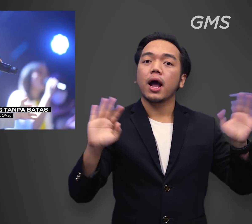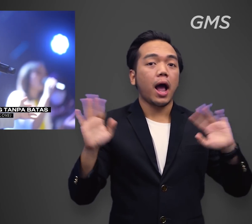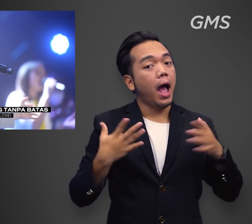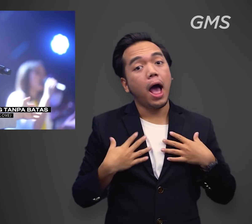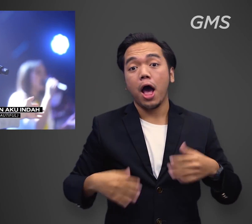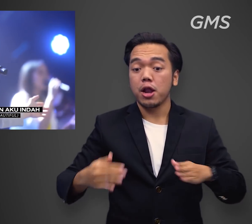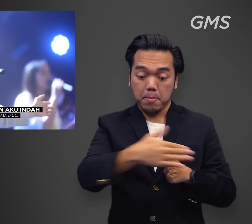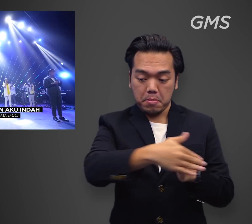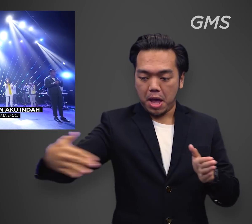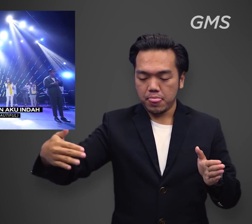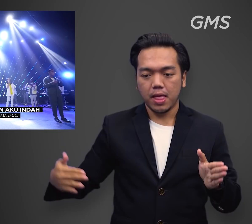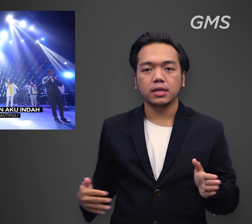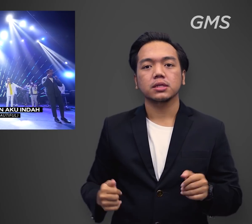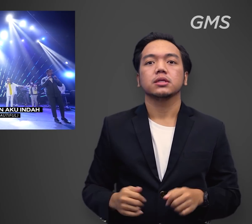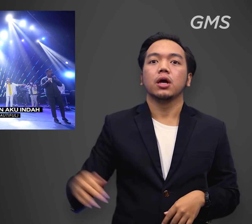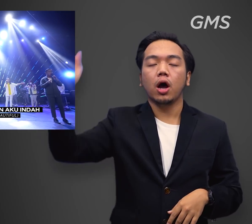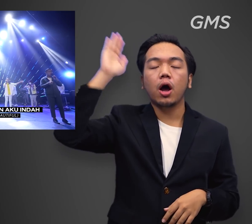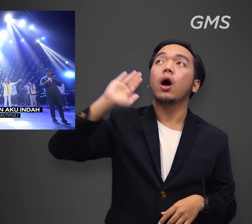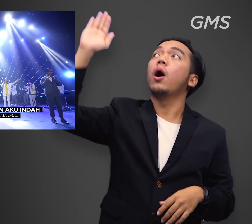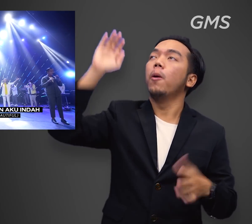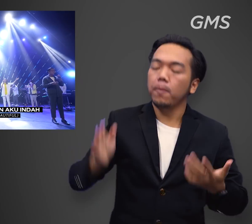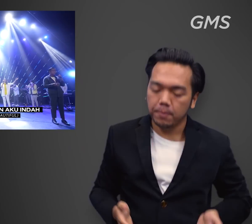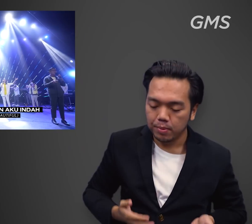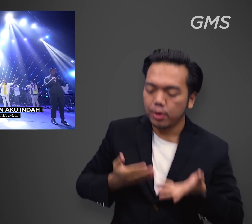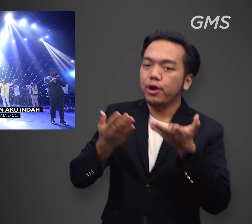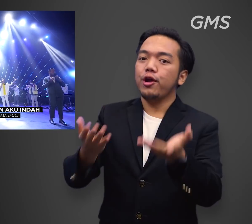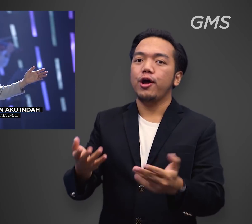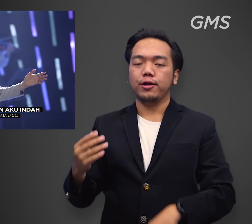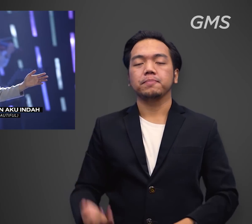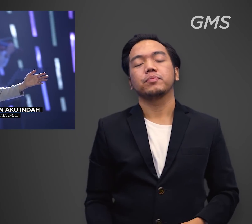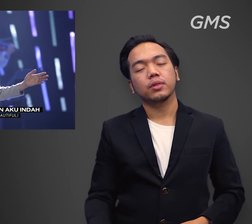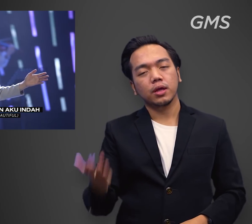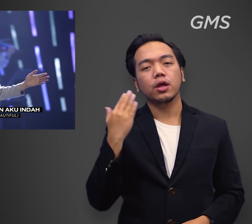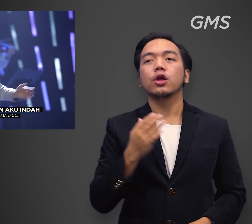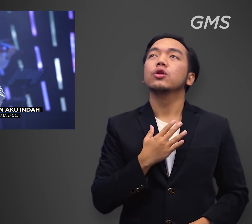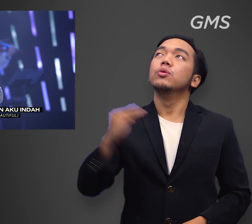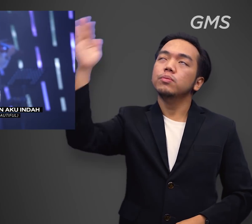tanpa batas. Kau berikan hidupmu,